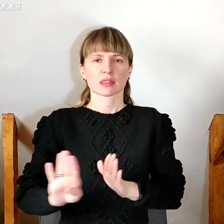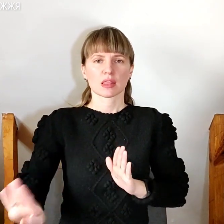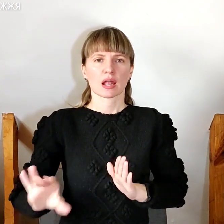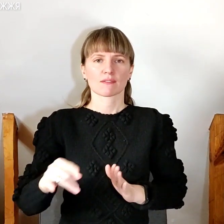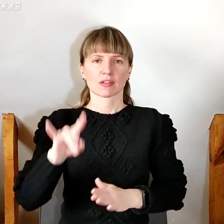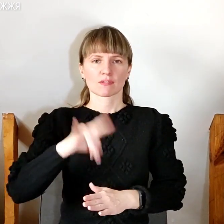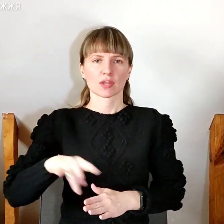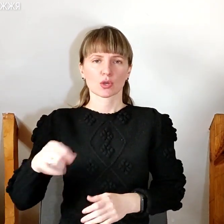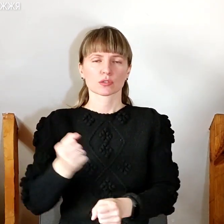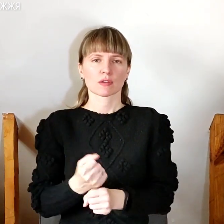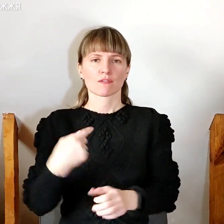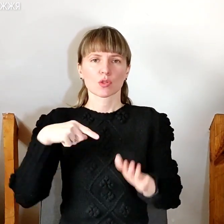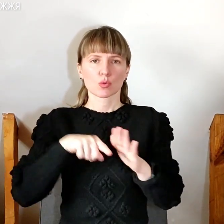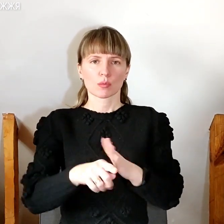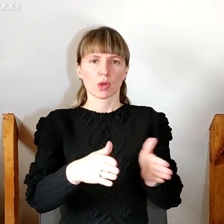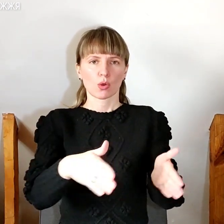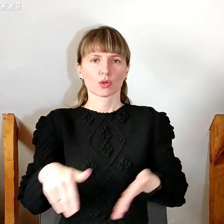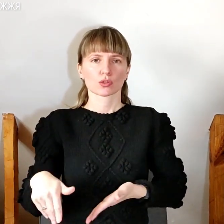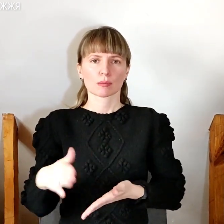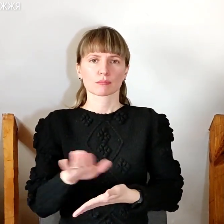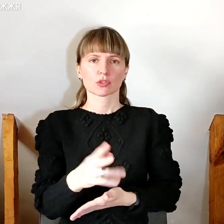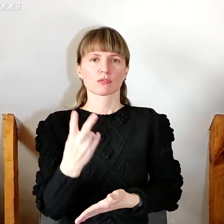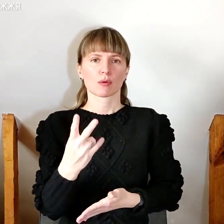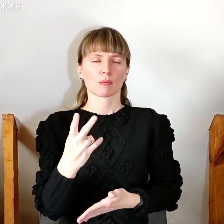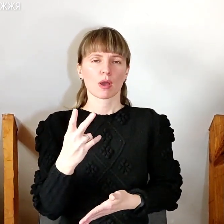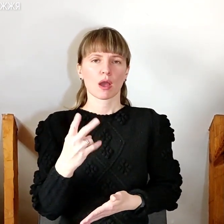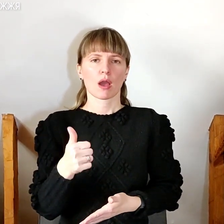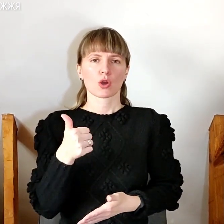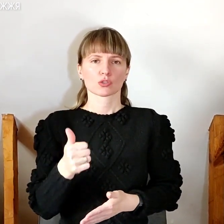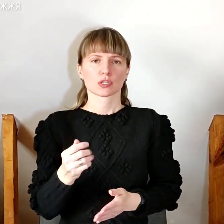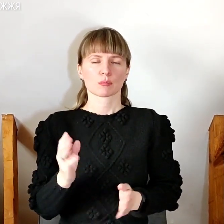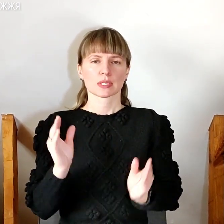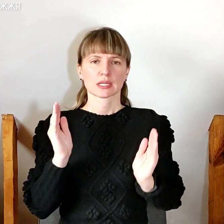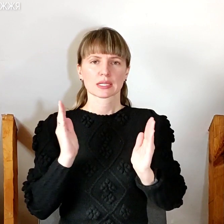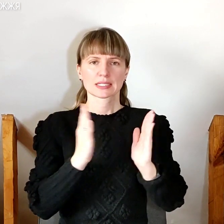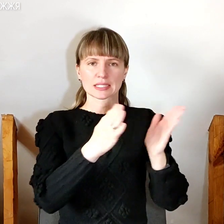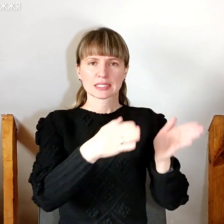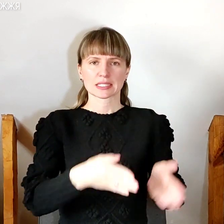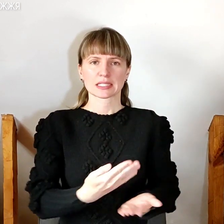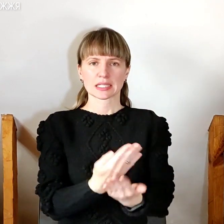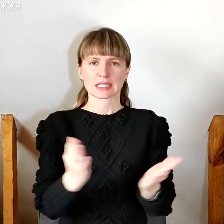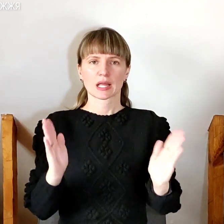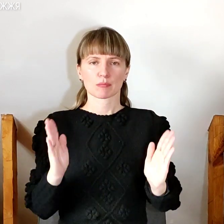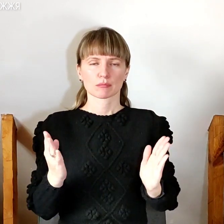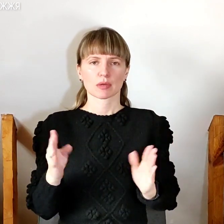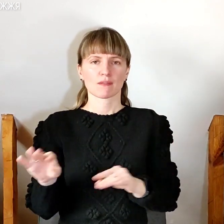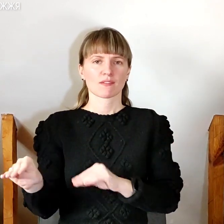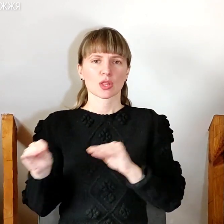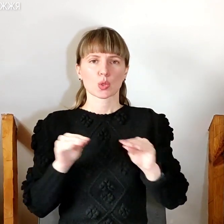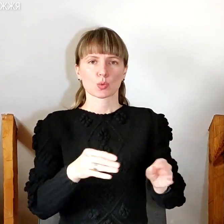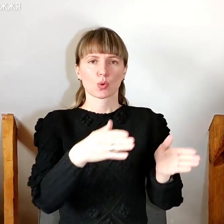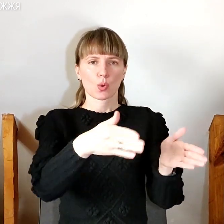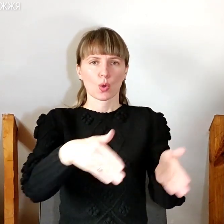між двома глухими стінами. Перевели їх у внутрішній коридор, який захищений двома